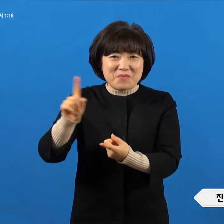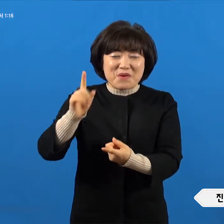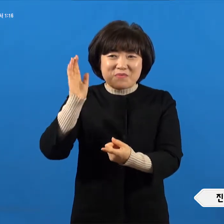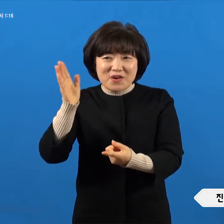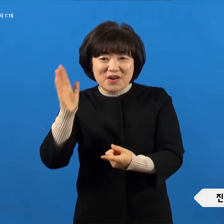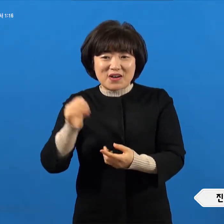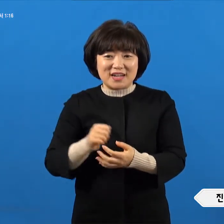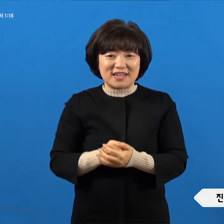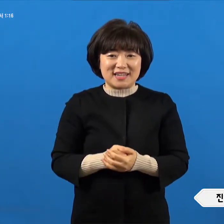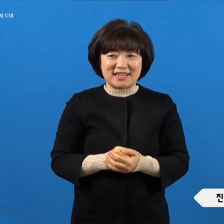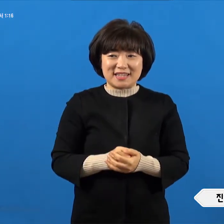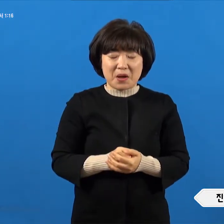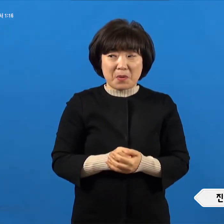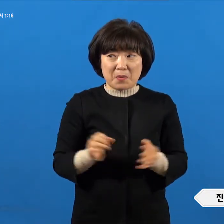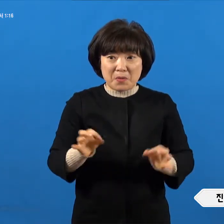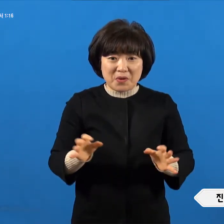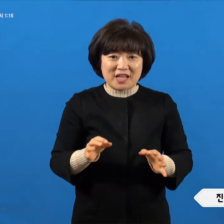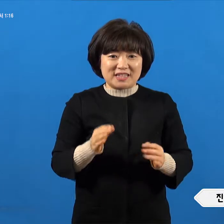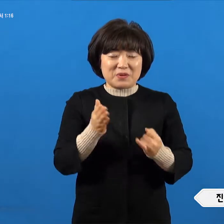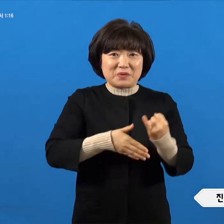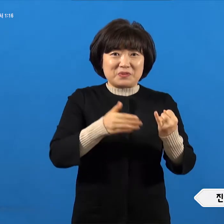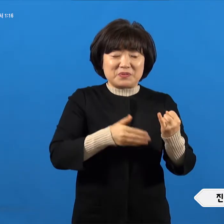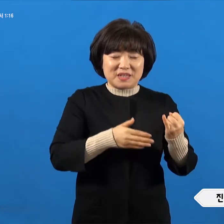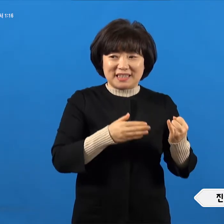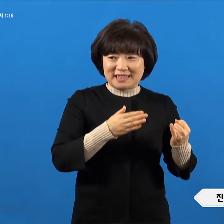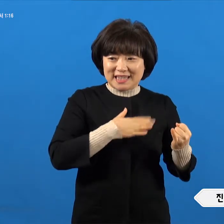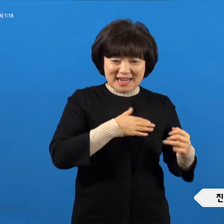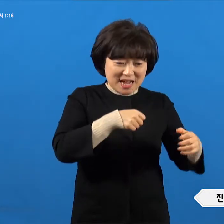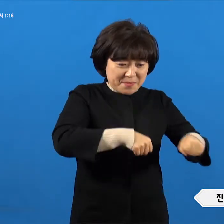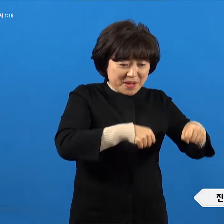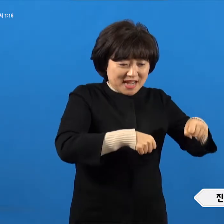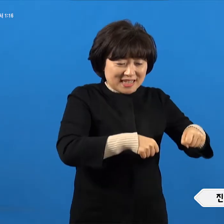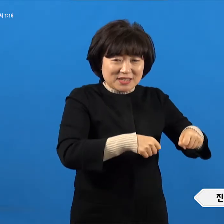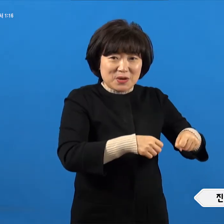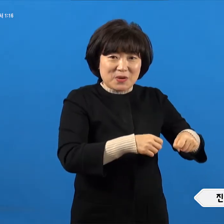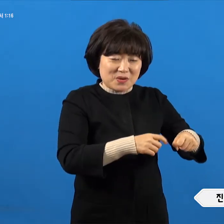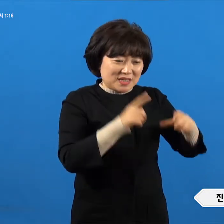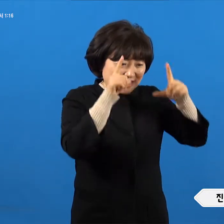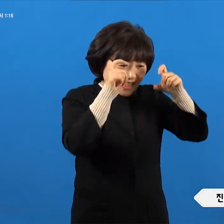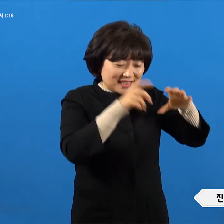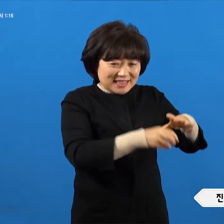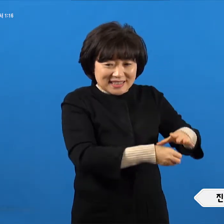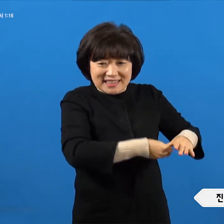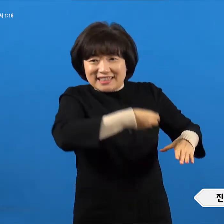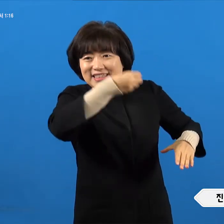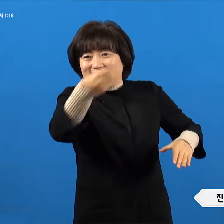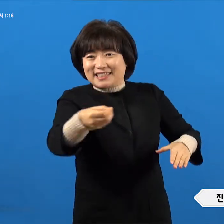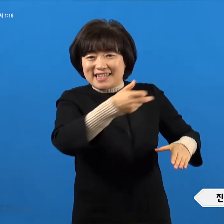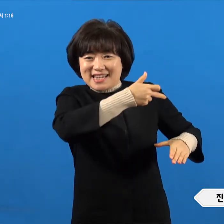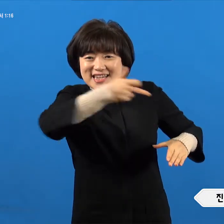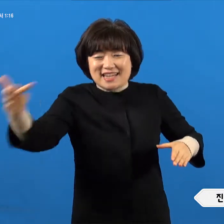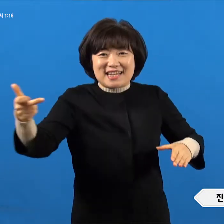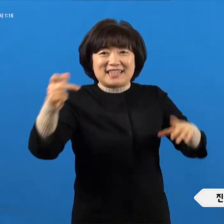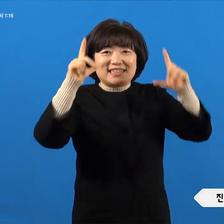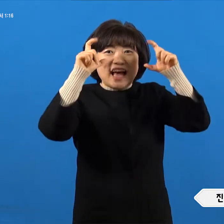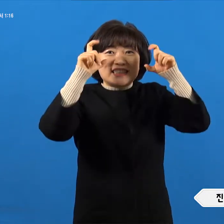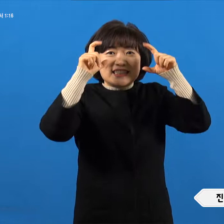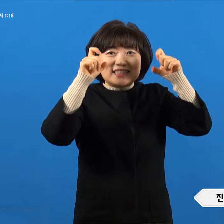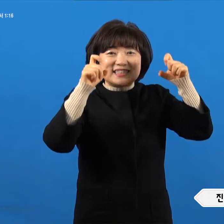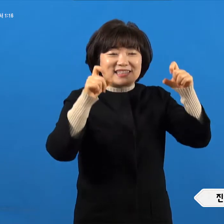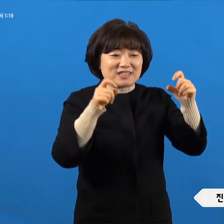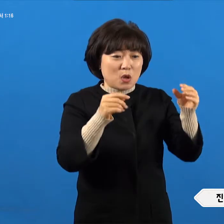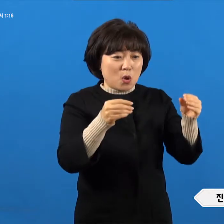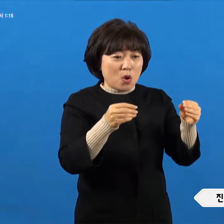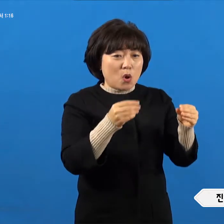권사님이 가방에서 사진을 꺼내 손주 자랑에 들어갔습니다. 3장의 큰 사진을 코팅을